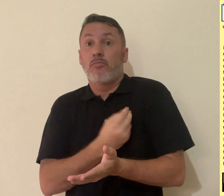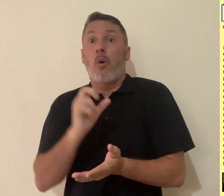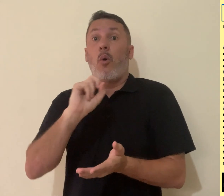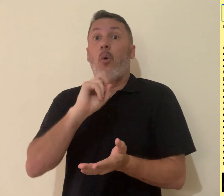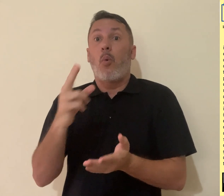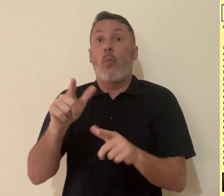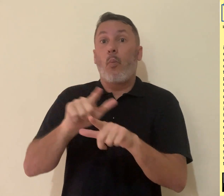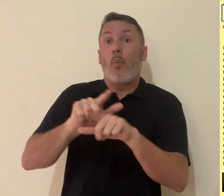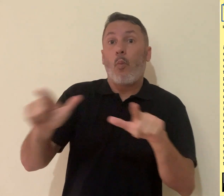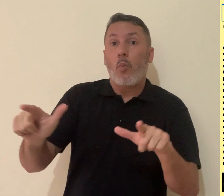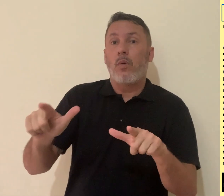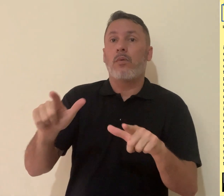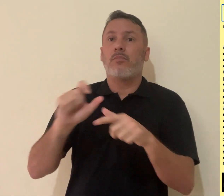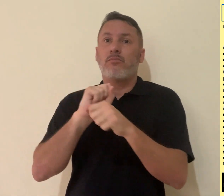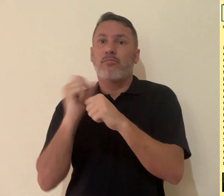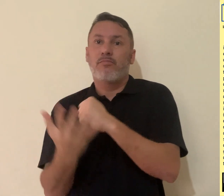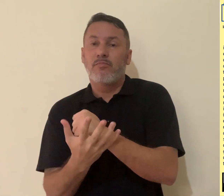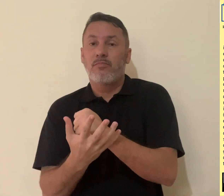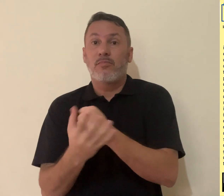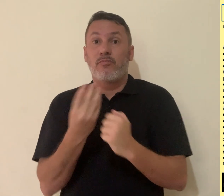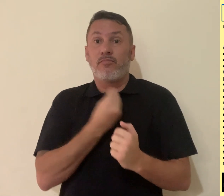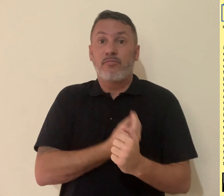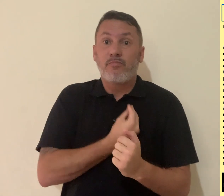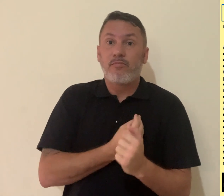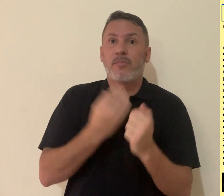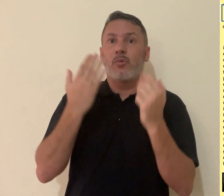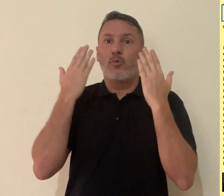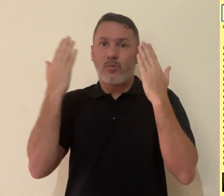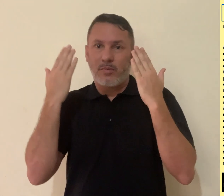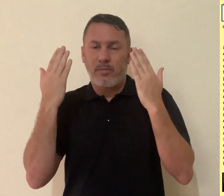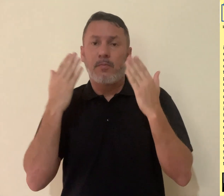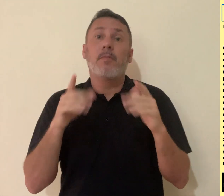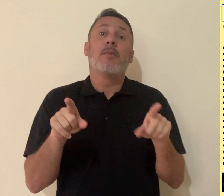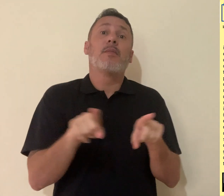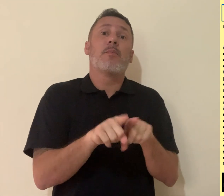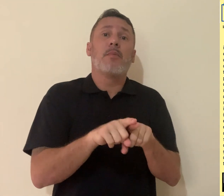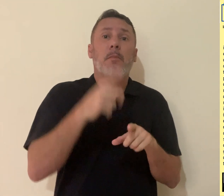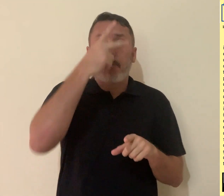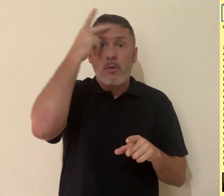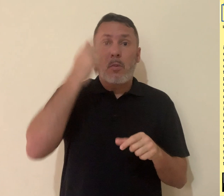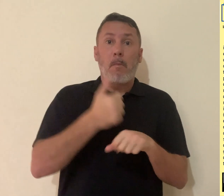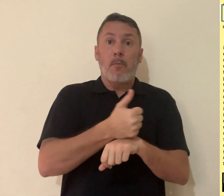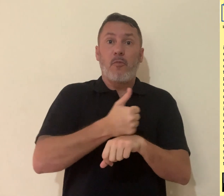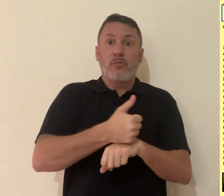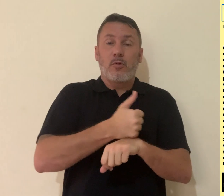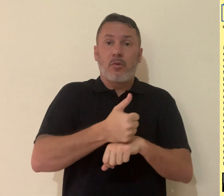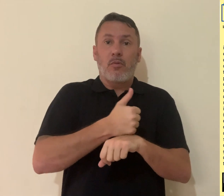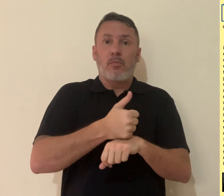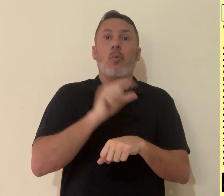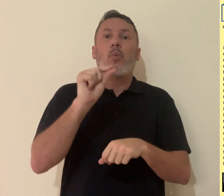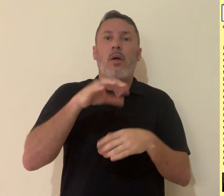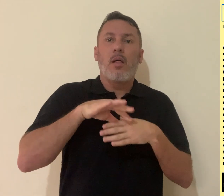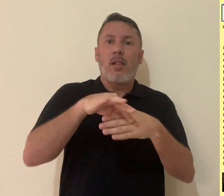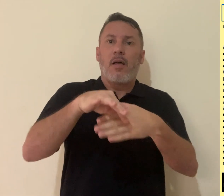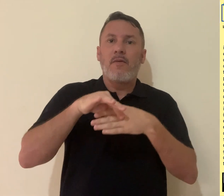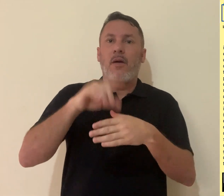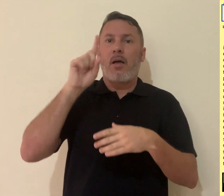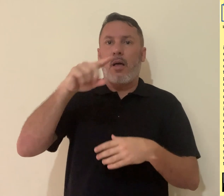confirmados ou suspeitos profissionais que realizam o transporte de pacientes como ambulâncias profissionais que